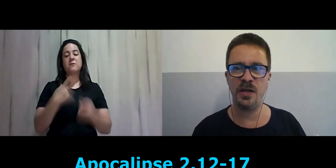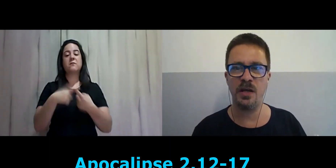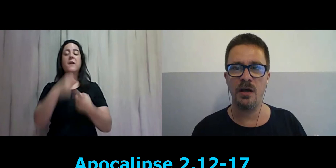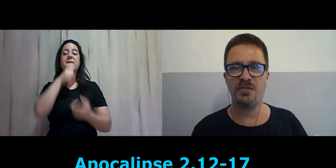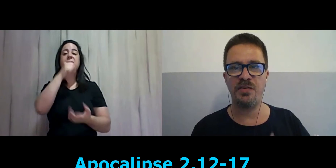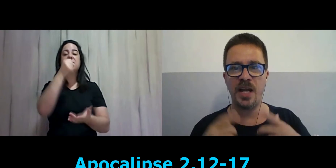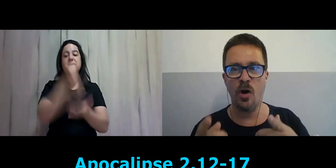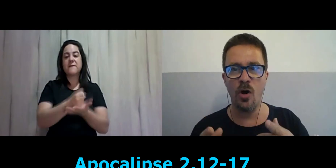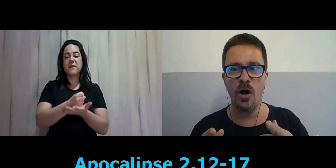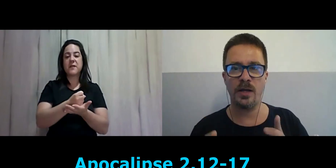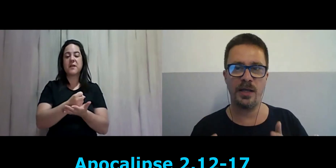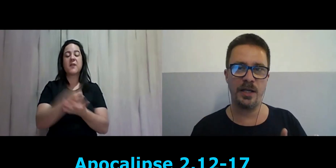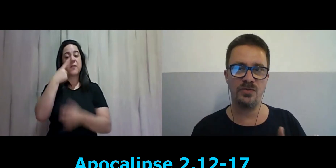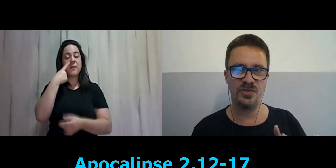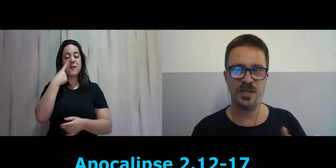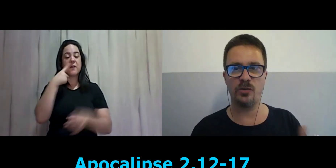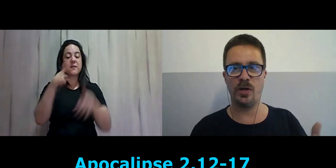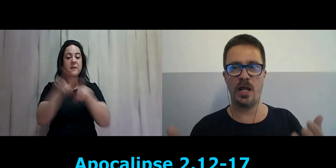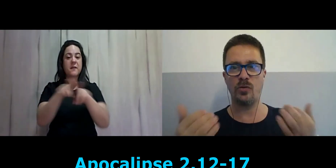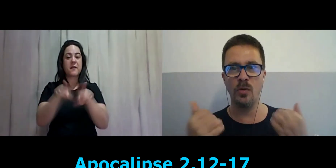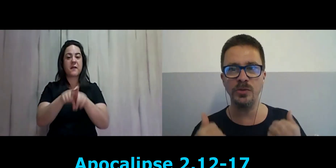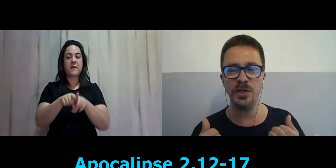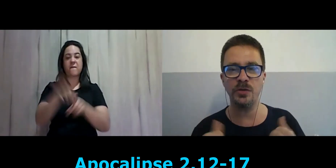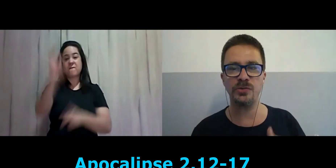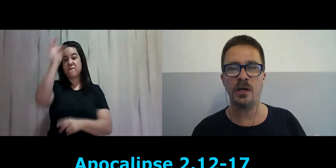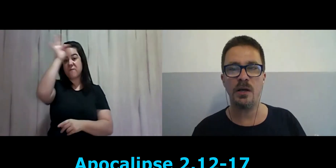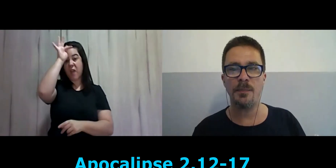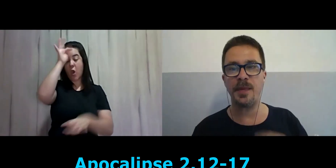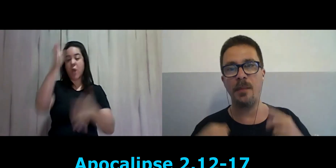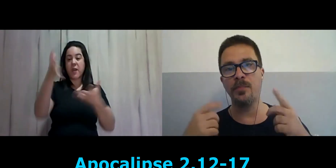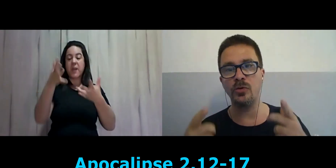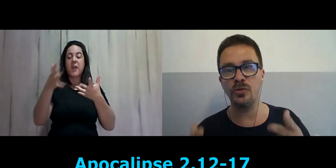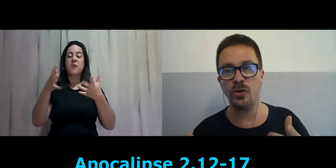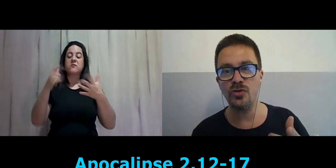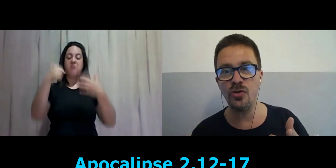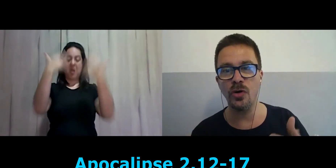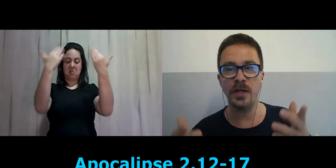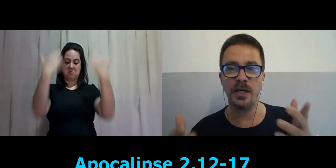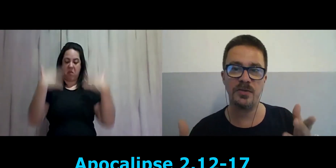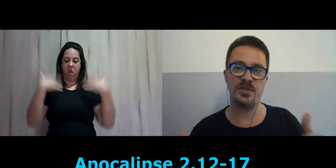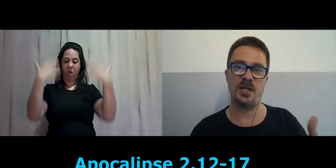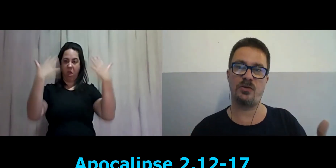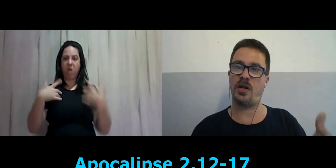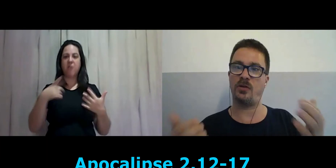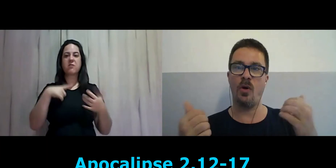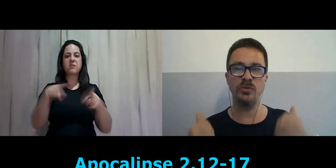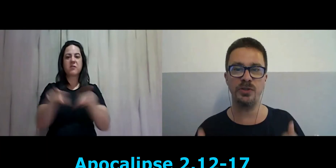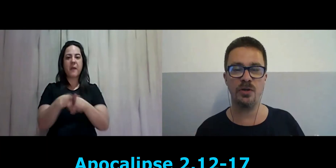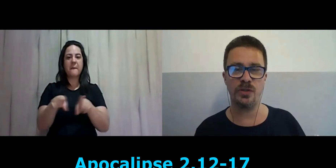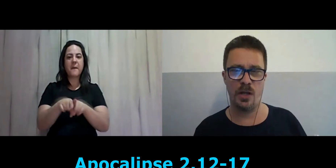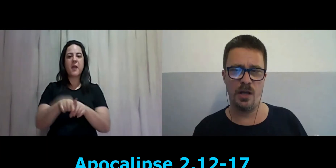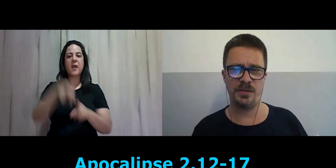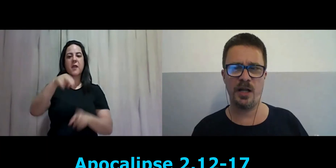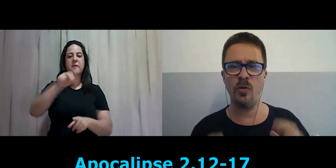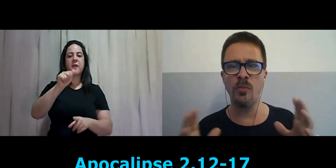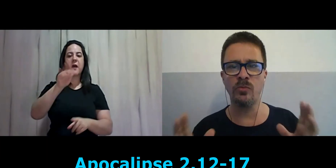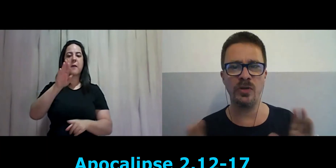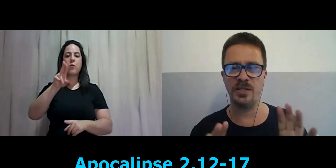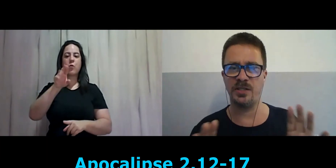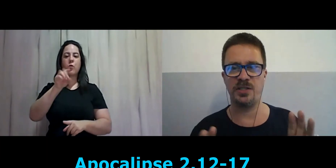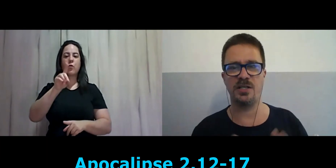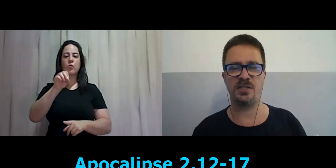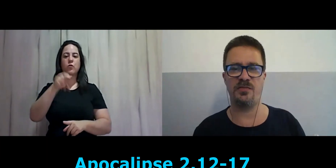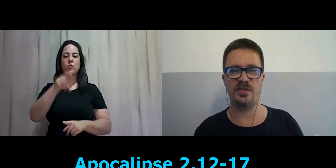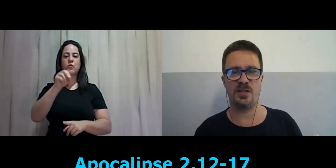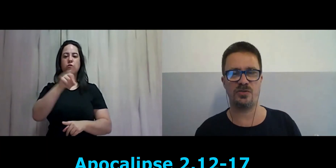gente vê Faraó querendo ser adorado como Deus, Nabucodonosor querendo ser adorado como Deus. Isso era comum